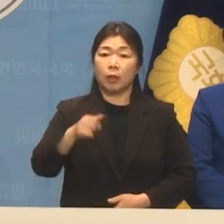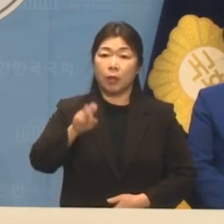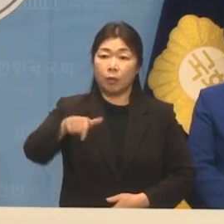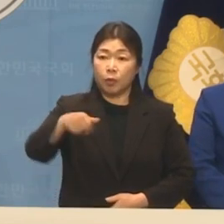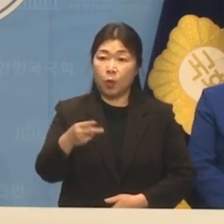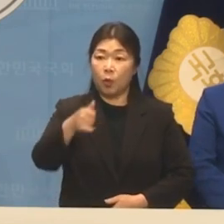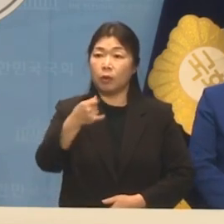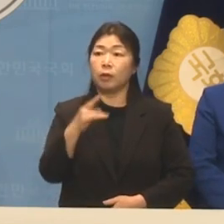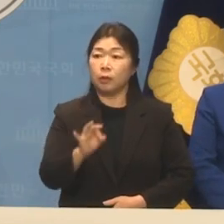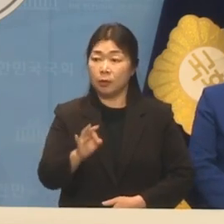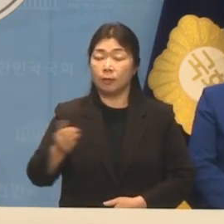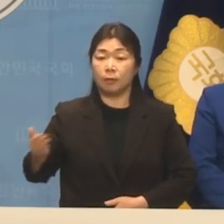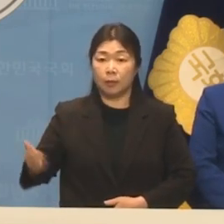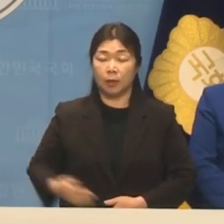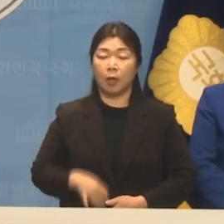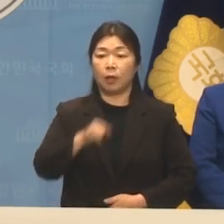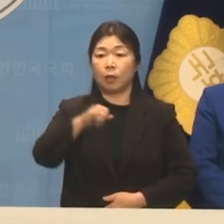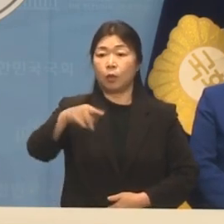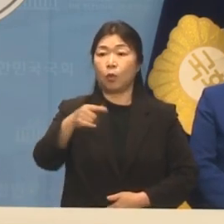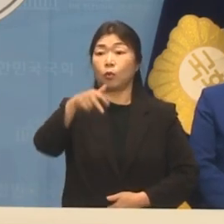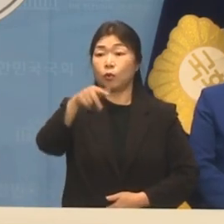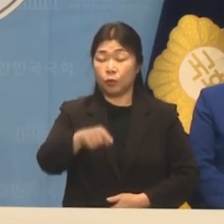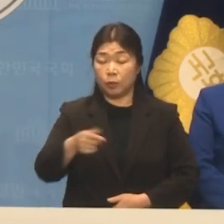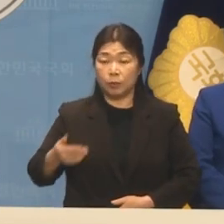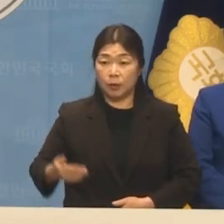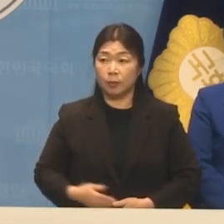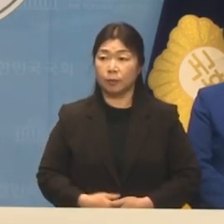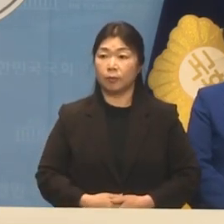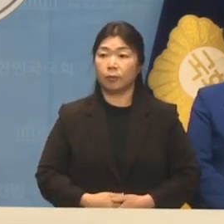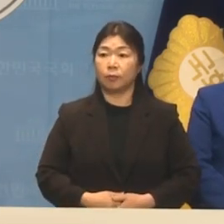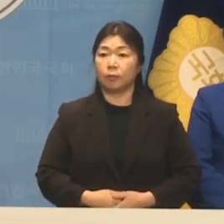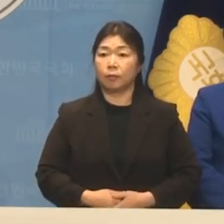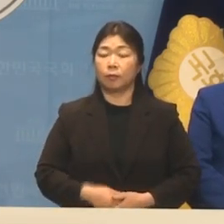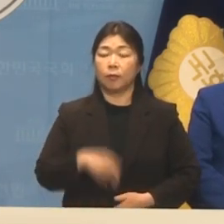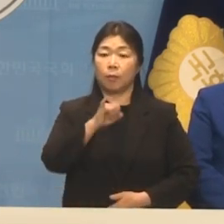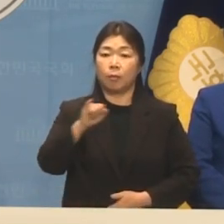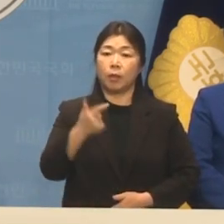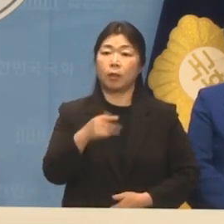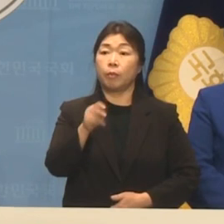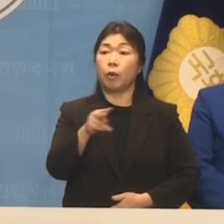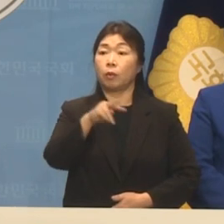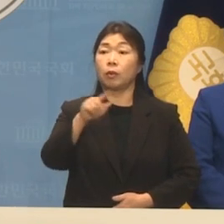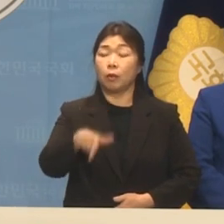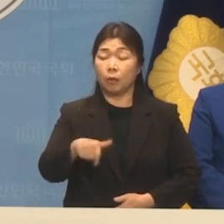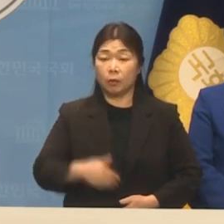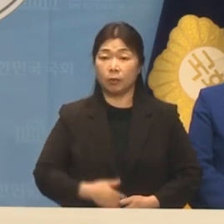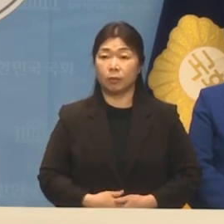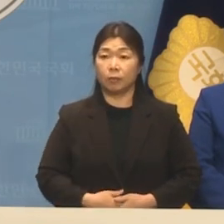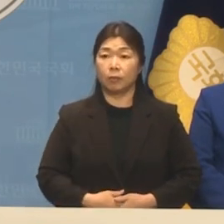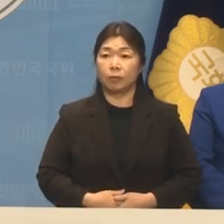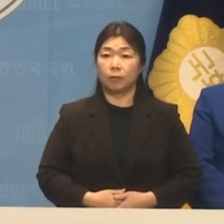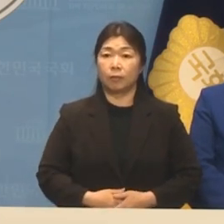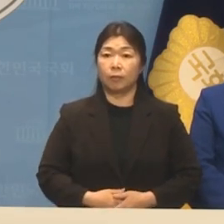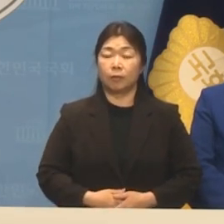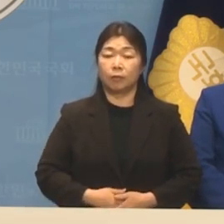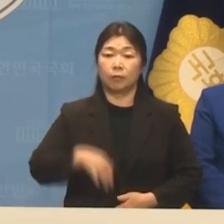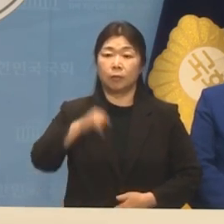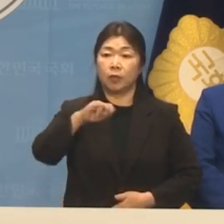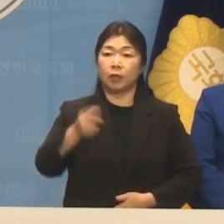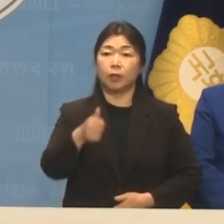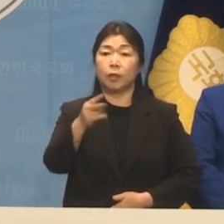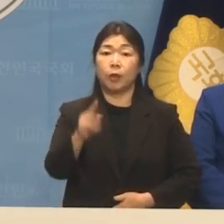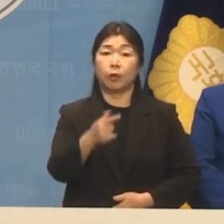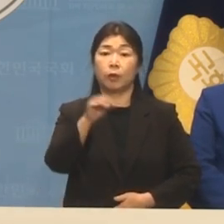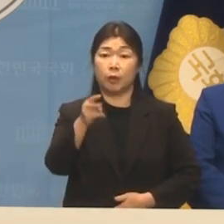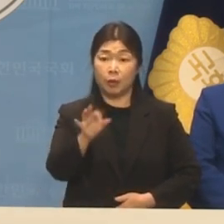의원님 오셨습니다. 이동주 의원님 오셨습니다. 민병덕 의원님 오셨습니다. 신현영 의원님